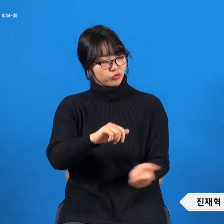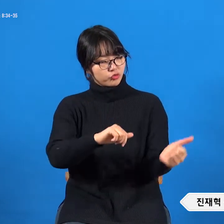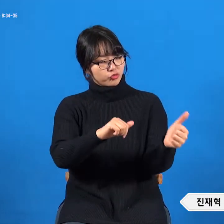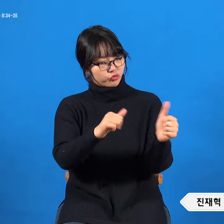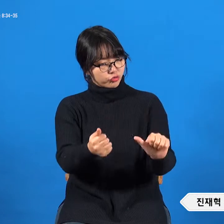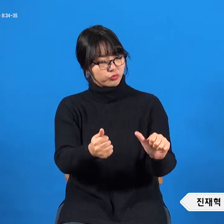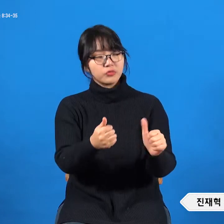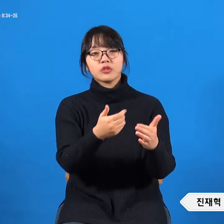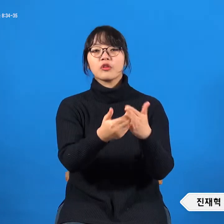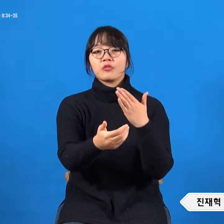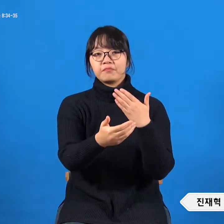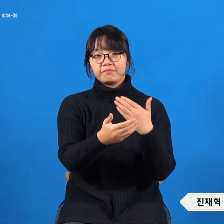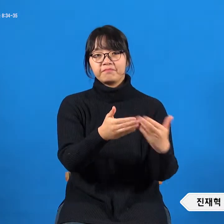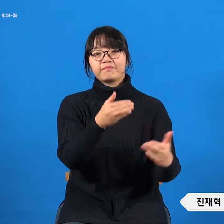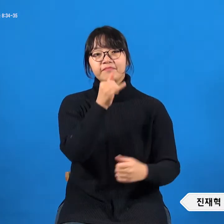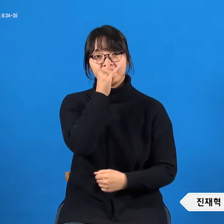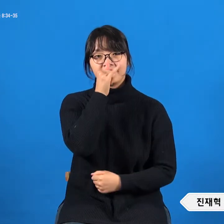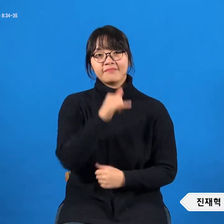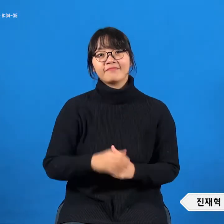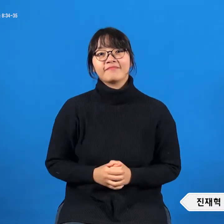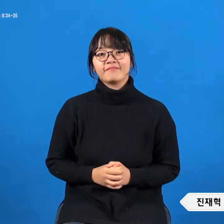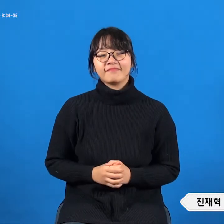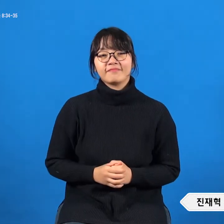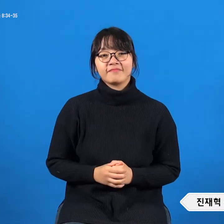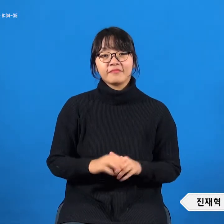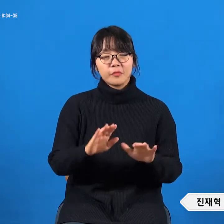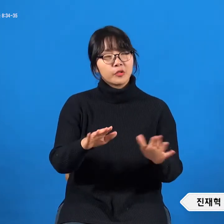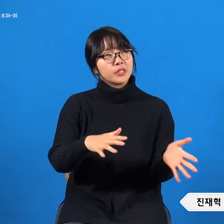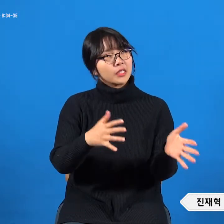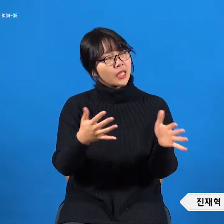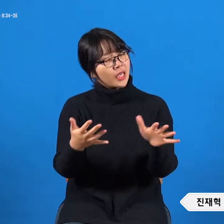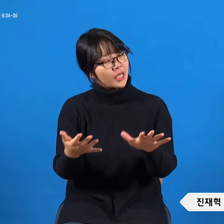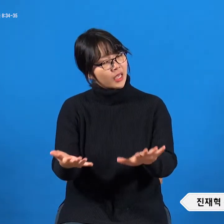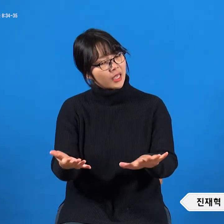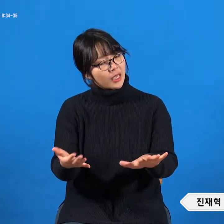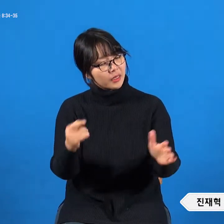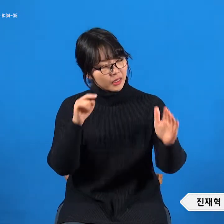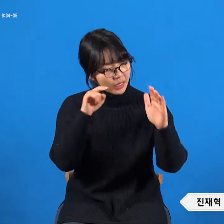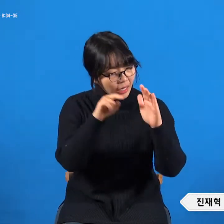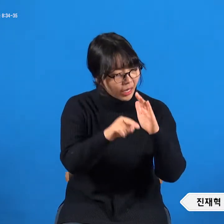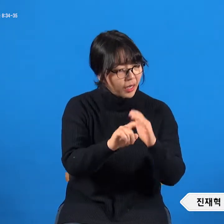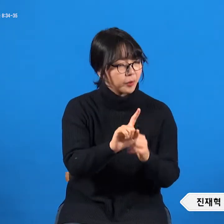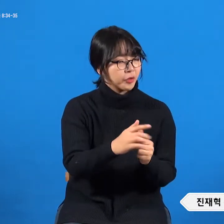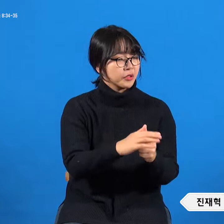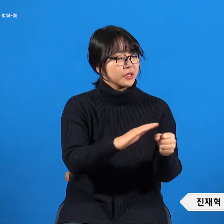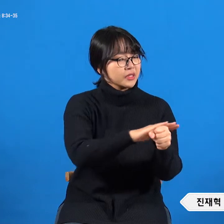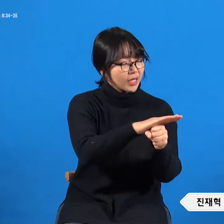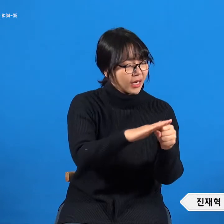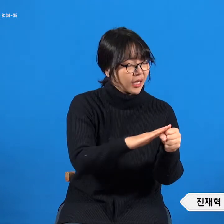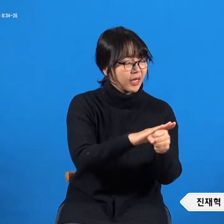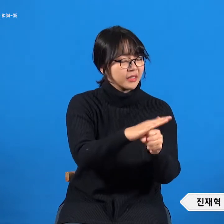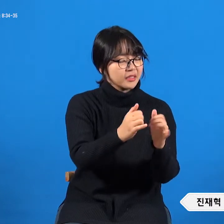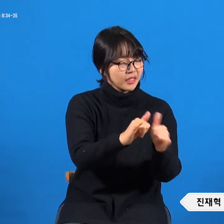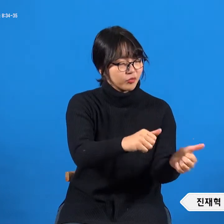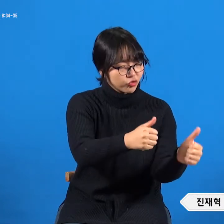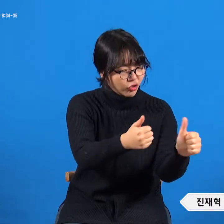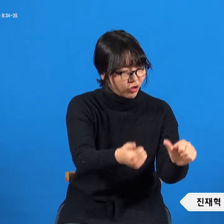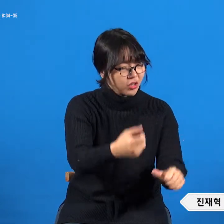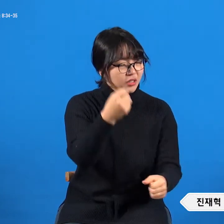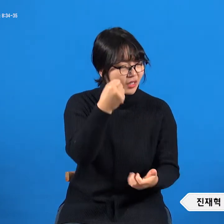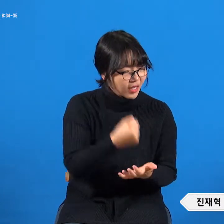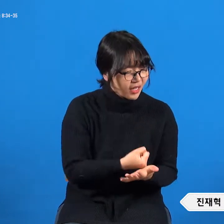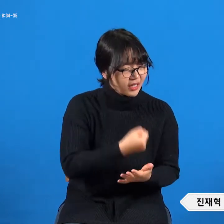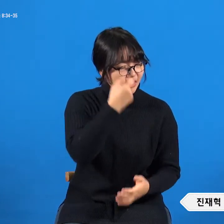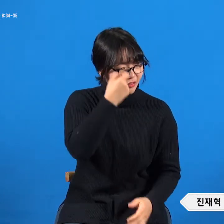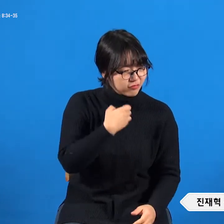우리는 부분적으로 경험해 봅니다. 장례식을 통해서 사랑하는 자들을 먼저 주님 품에 보내면서,